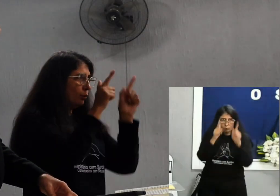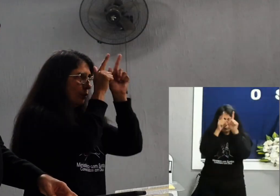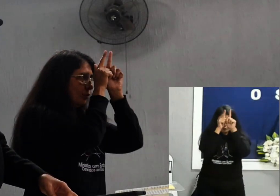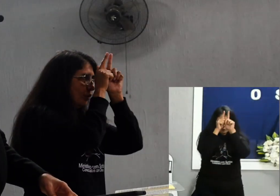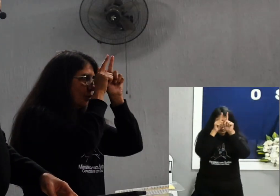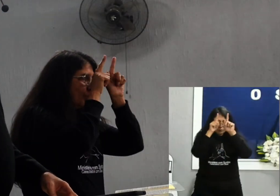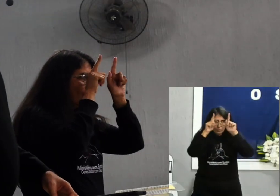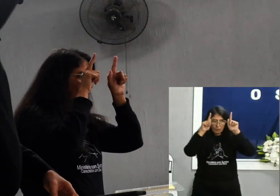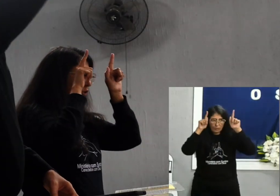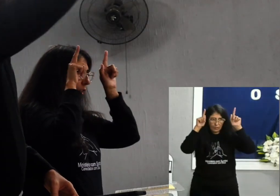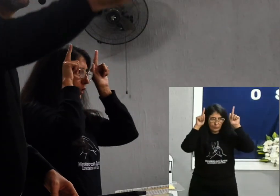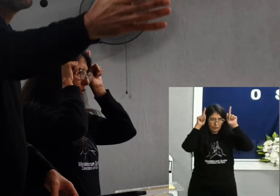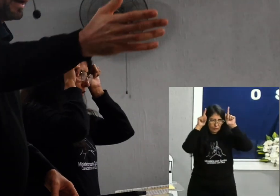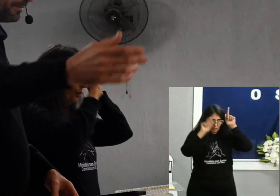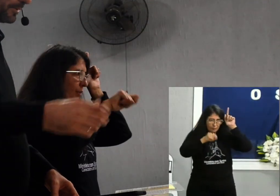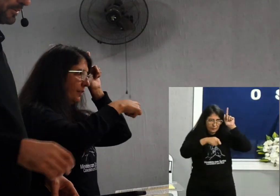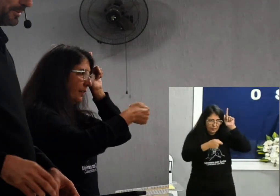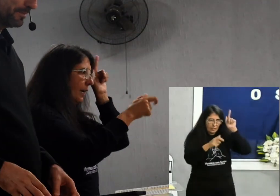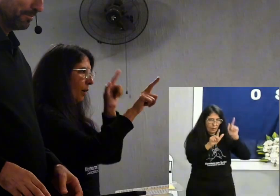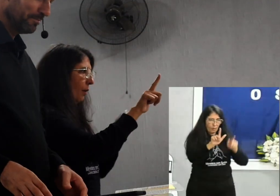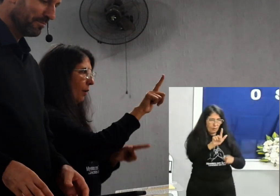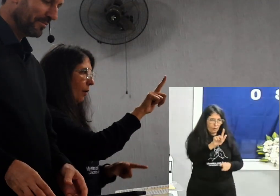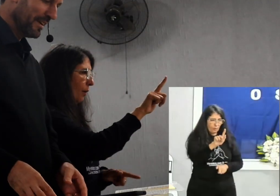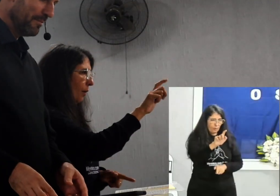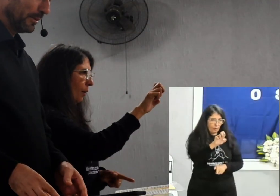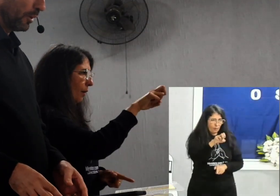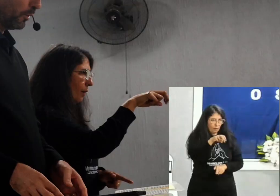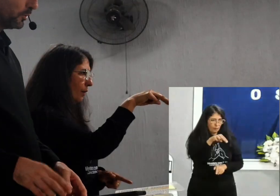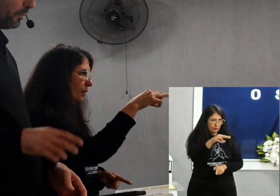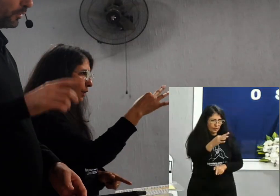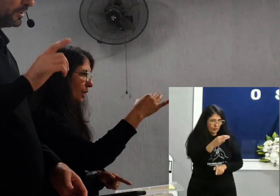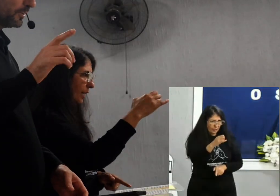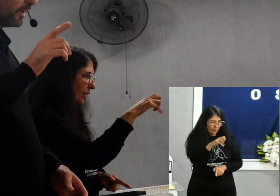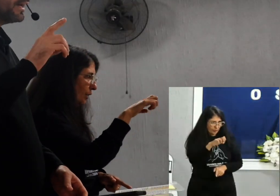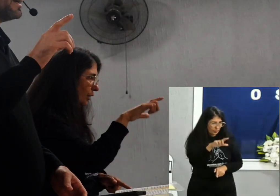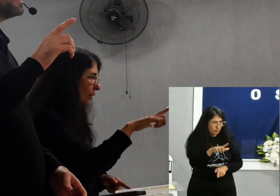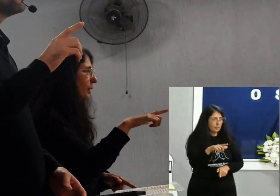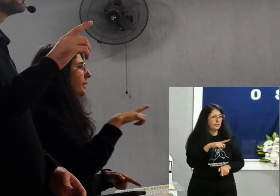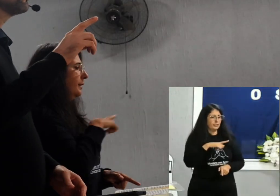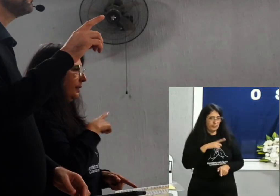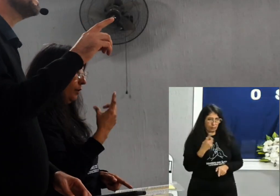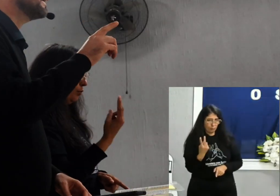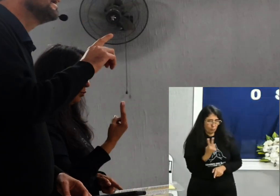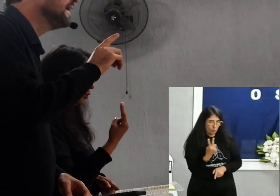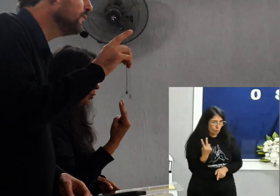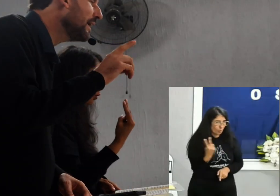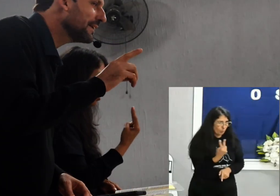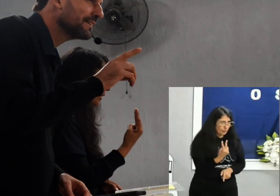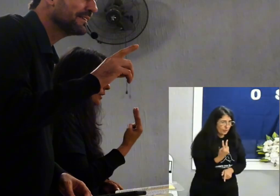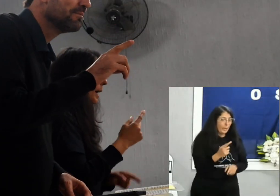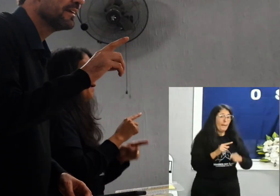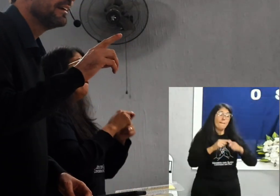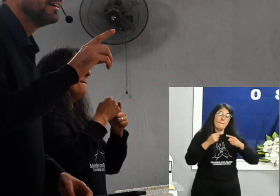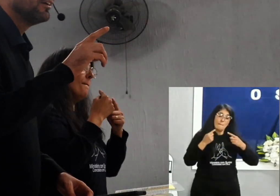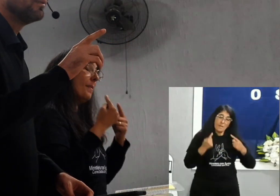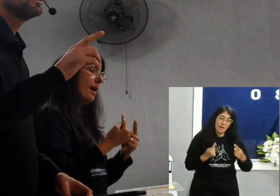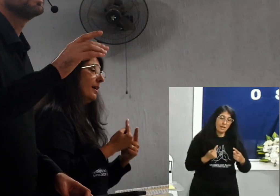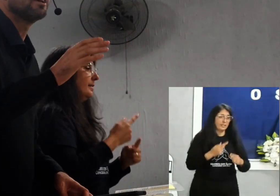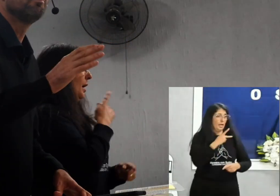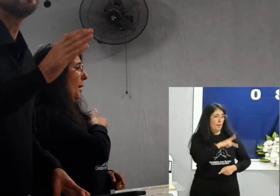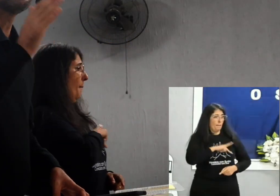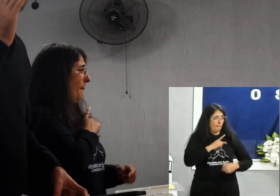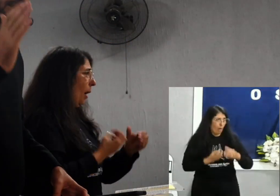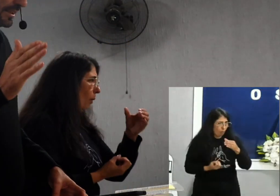lado e do outro lado estavam os bárbaros. Mas o apóstolo Paulo diz, olha, a divisão correta não é essa.